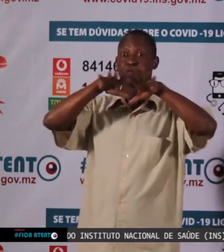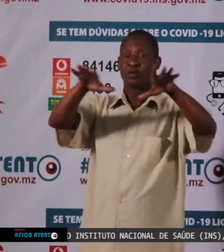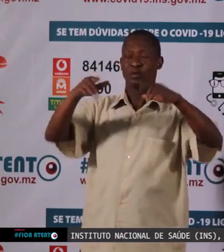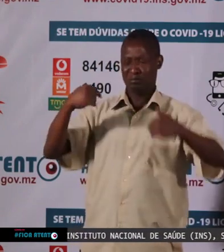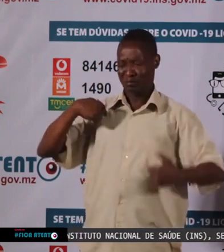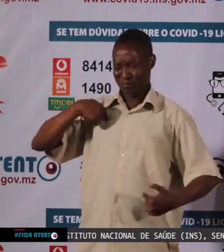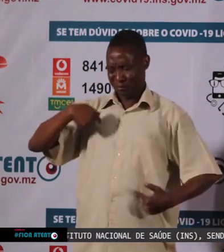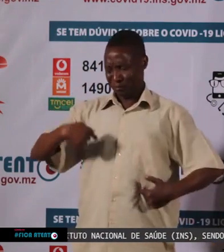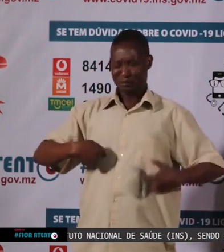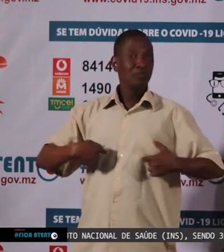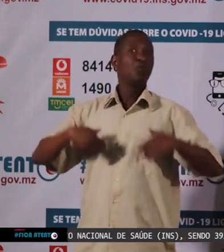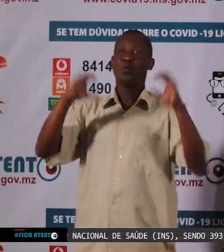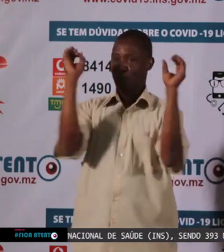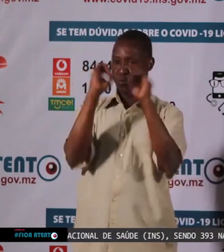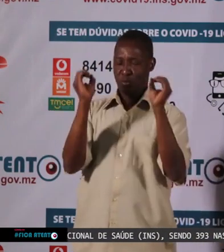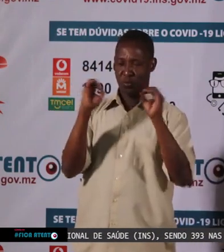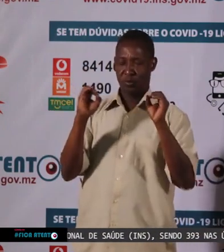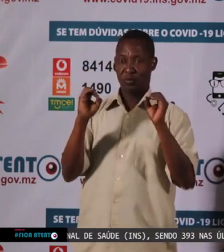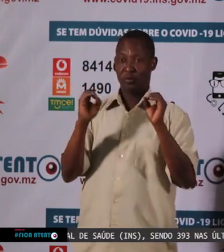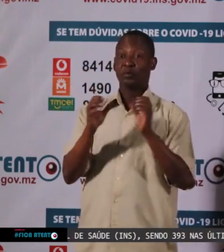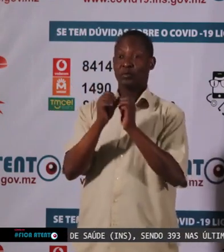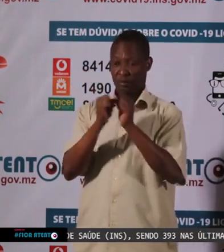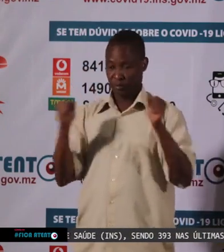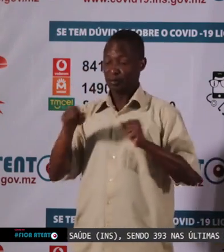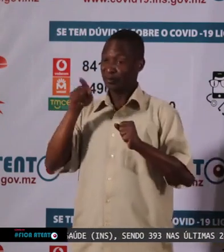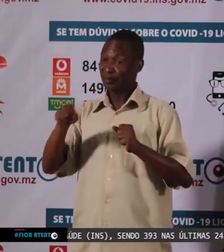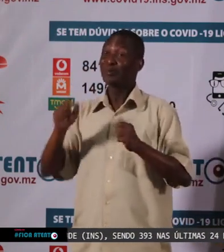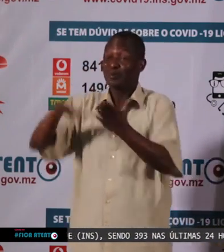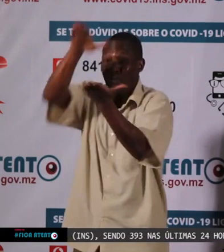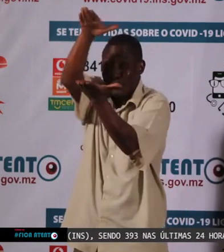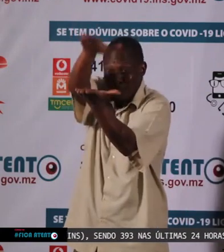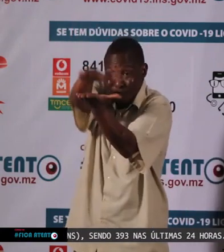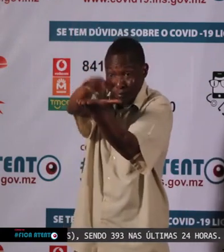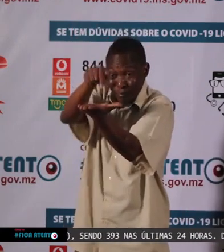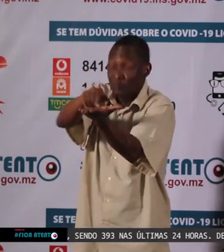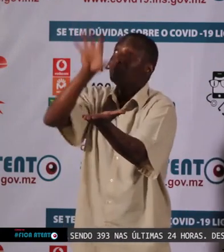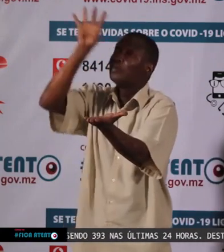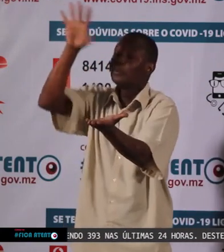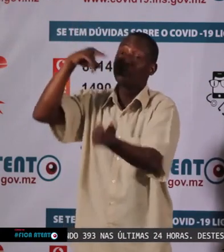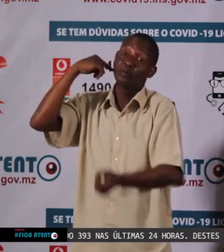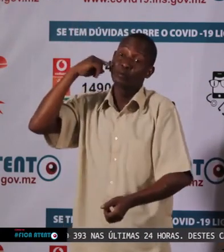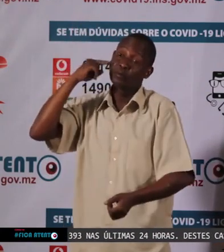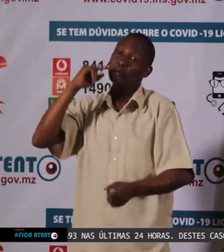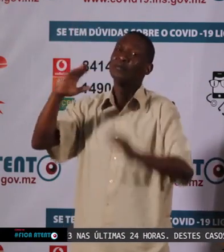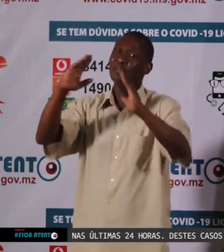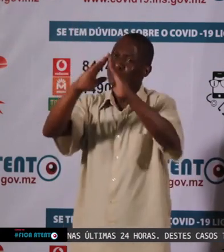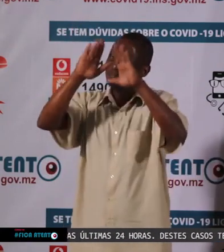é por isso que se encontram em isolamento naquele acampamento na província de Cabo Delgado.